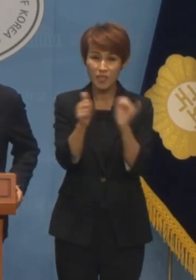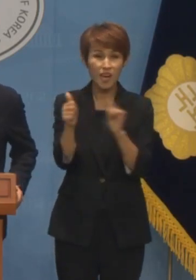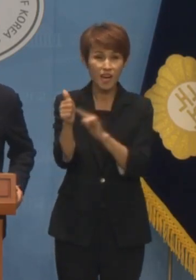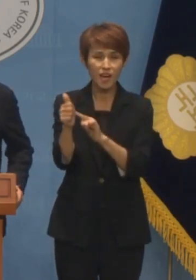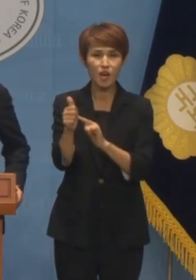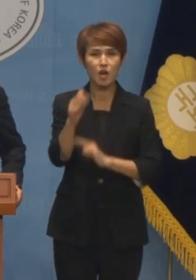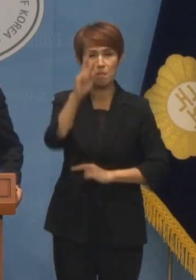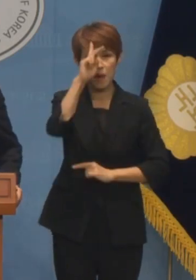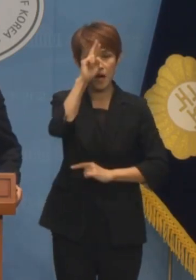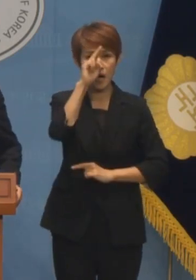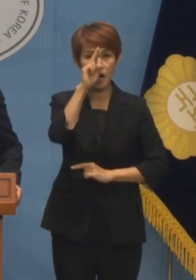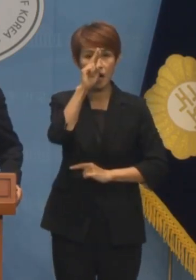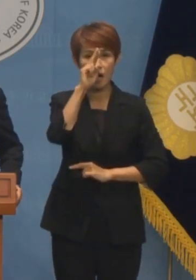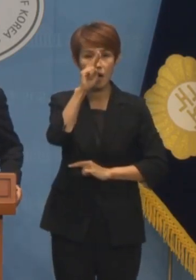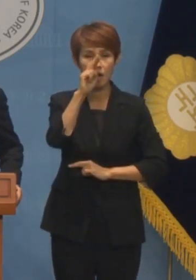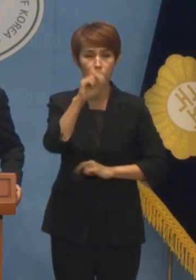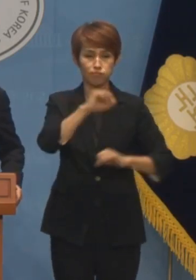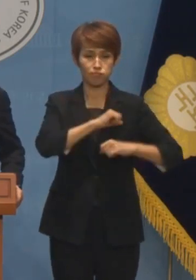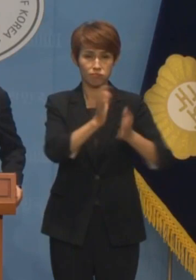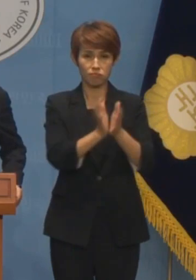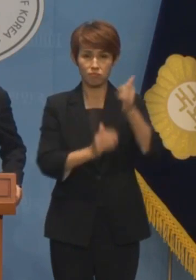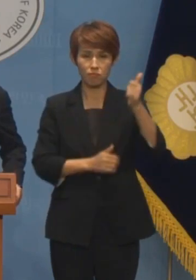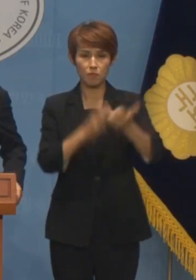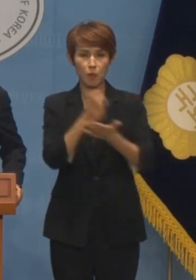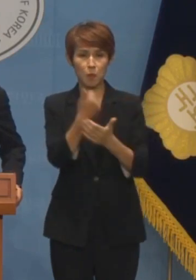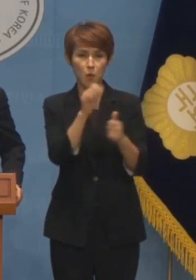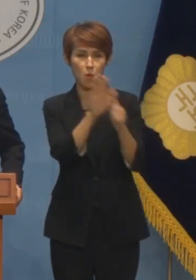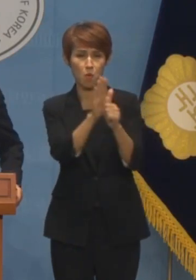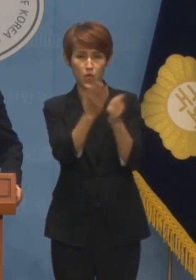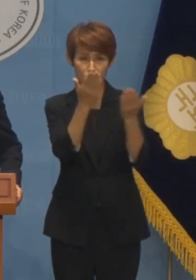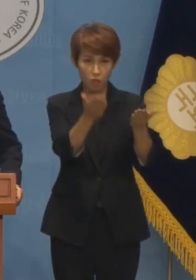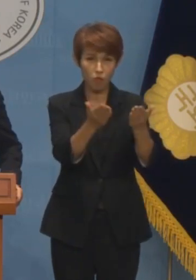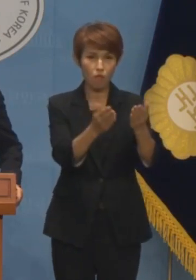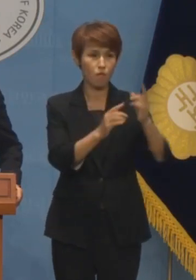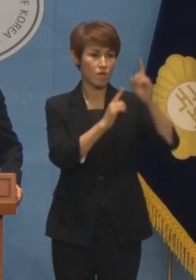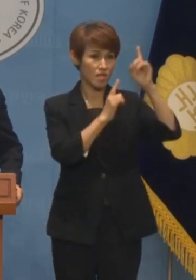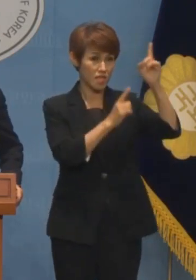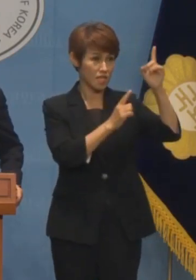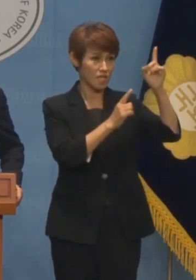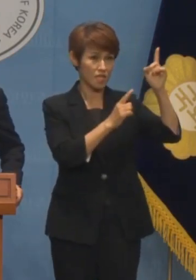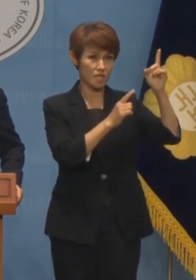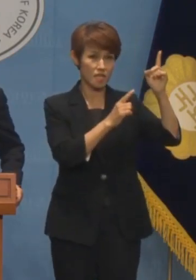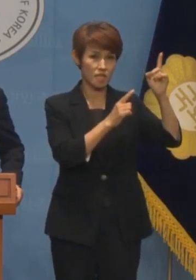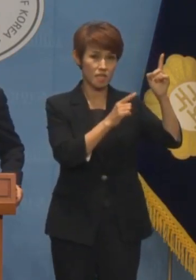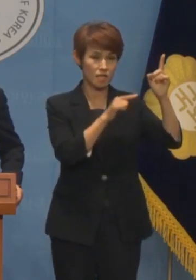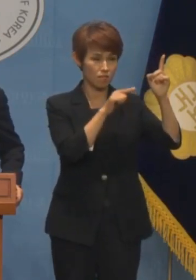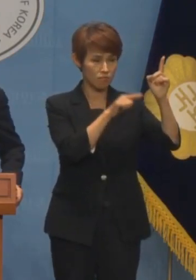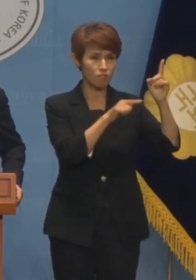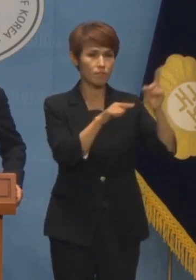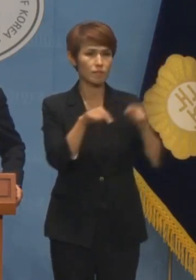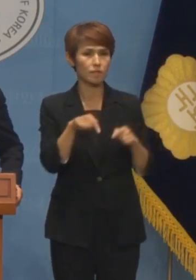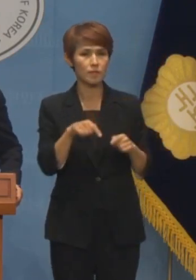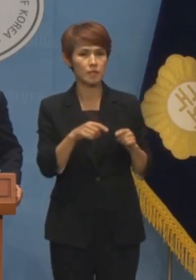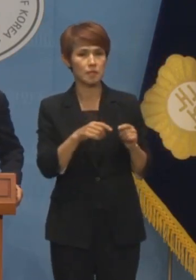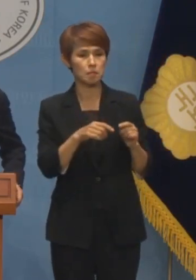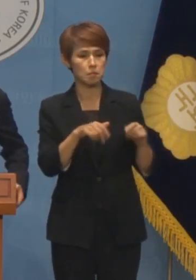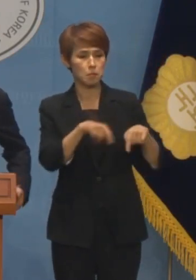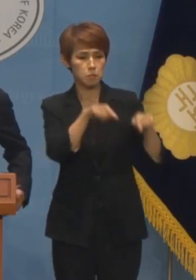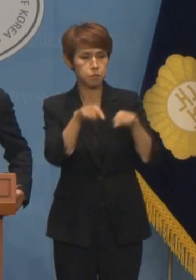박정훈 대령의 변호인으로 나서더니 이종호하고의 그 일부 짜집기 녹취록으로